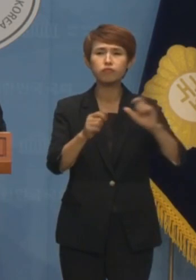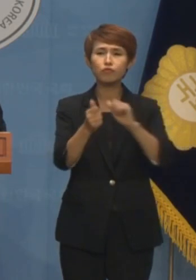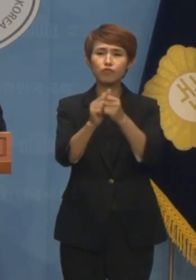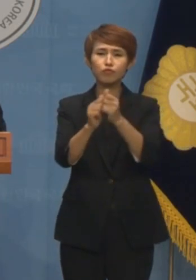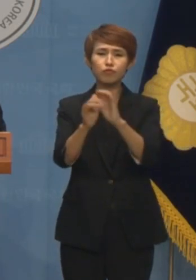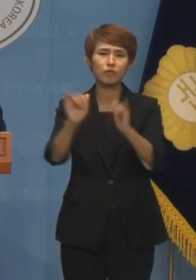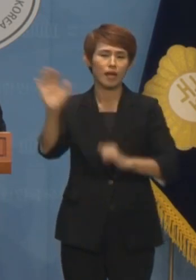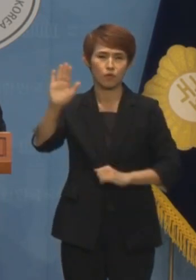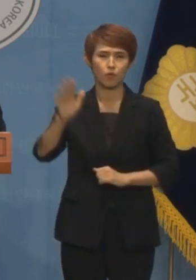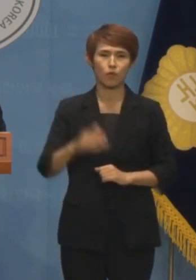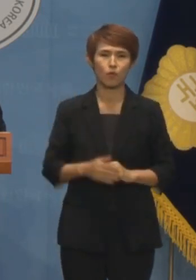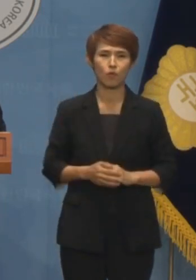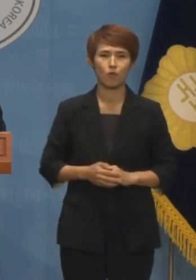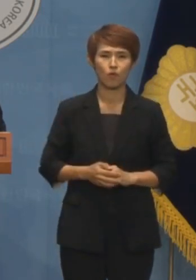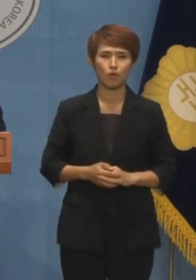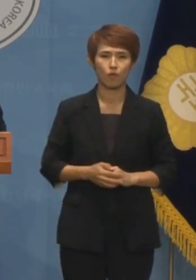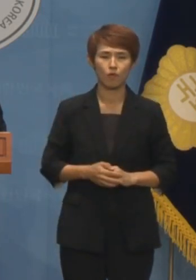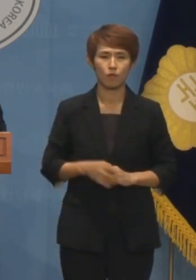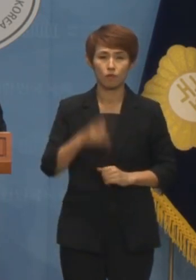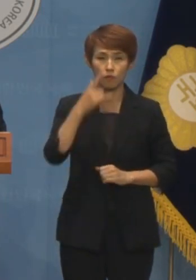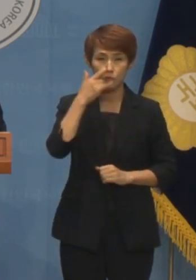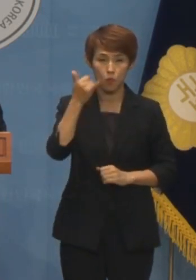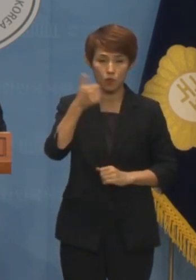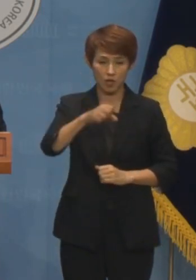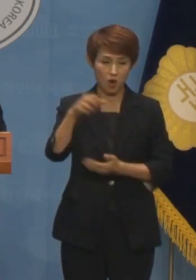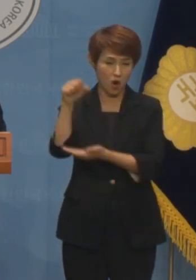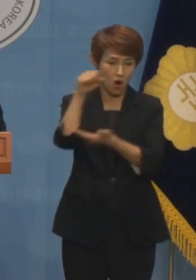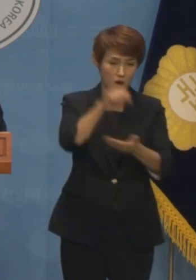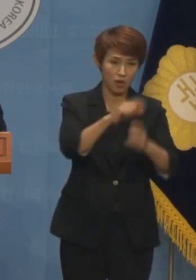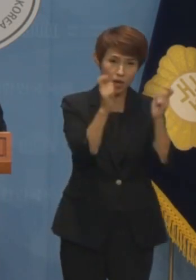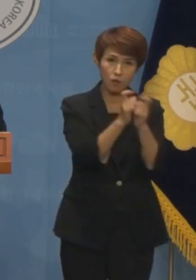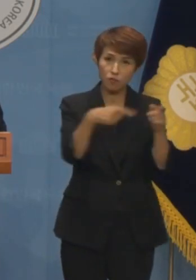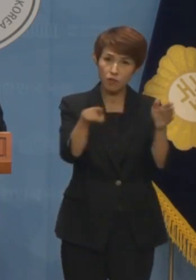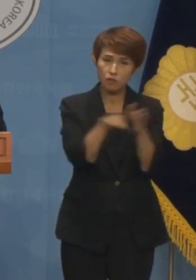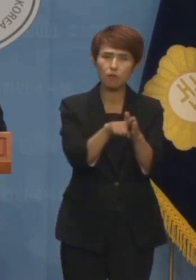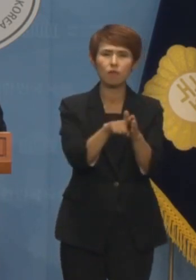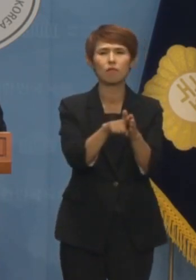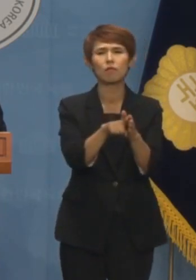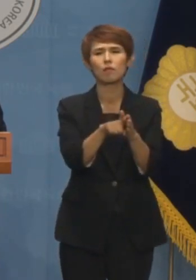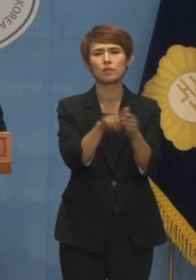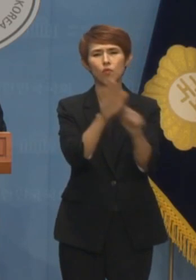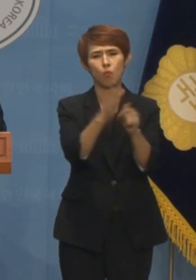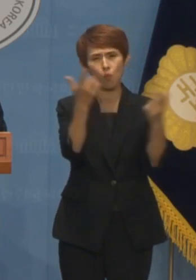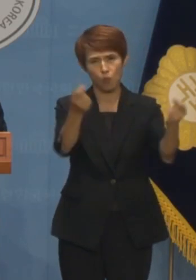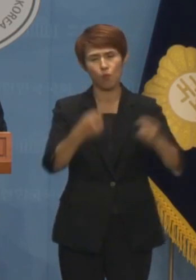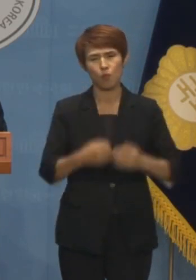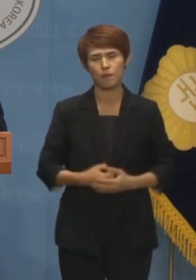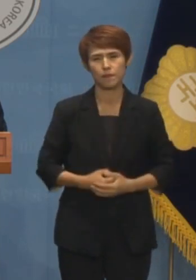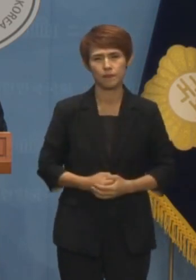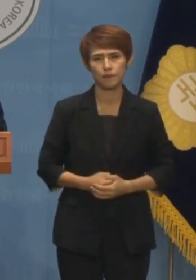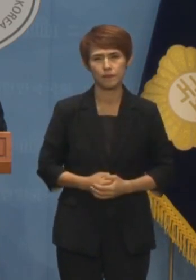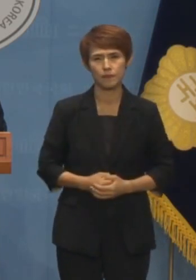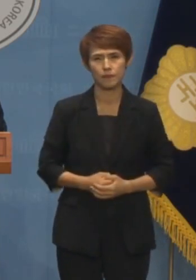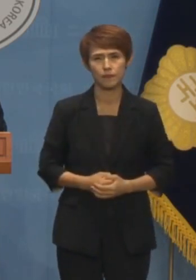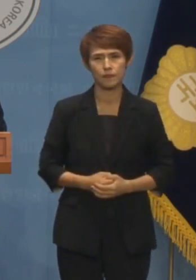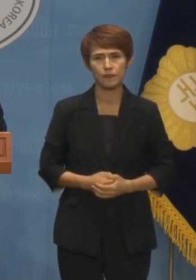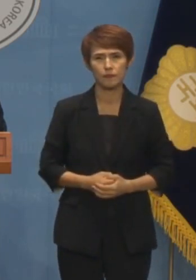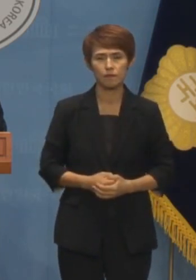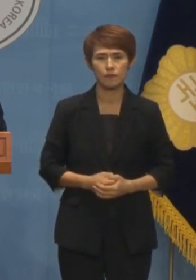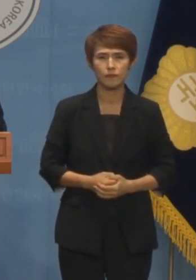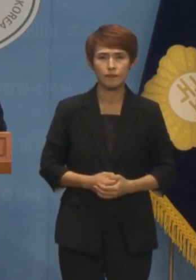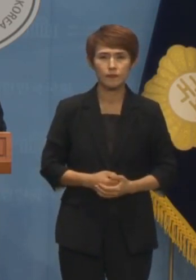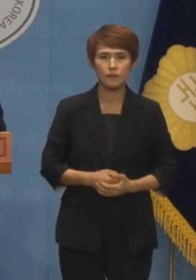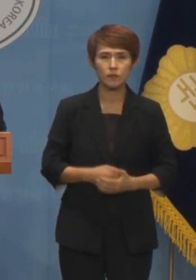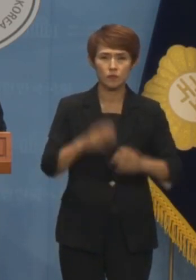아니라 상속인인 지배주주, 개인을 위해 존재하는 것이나 마찬가지입니다. 이러한